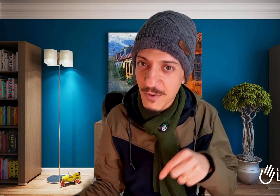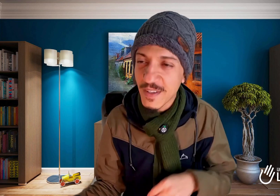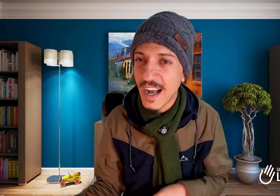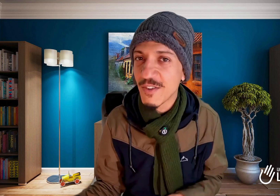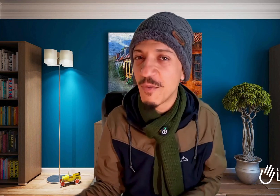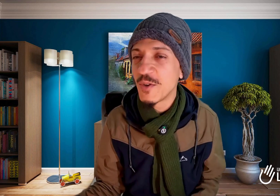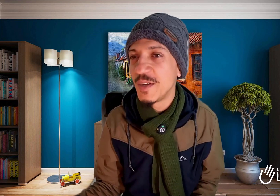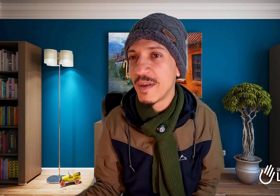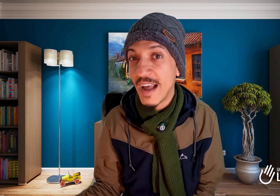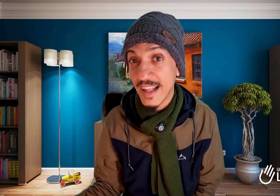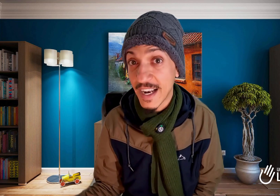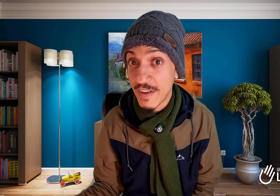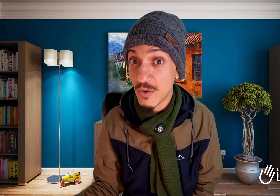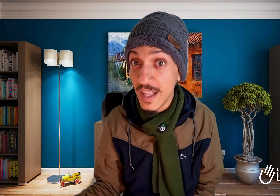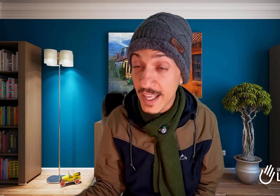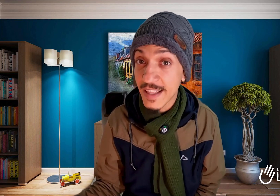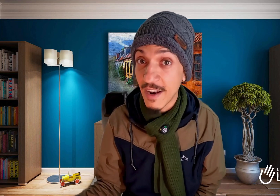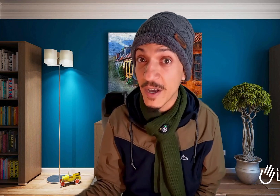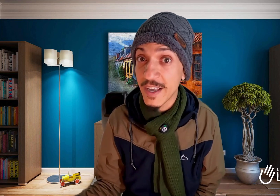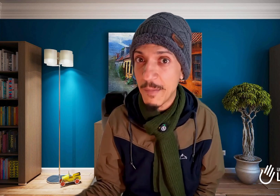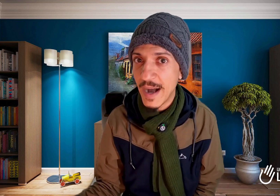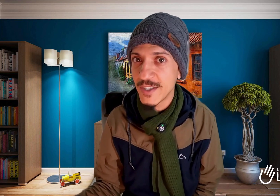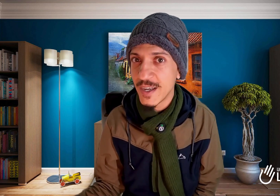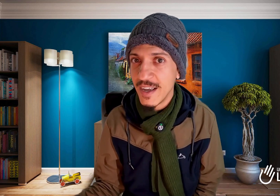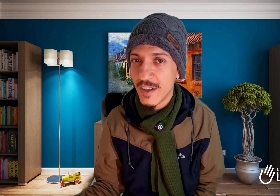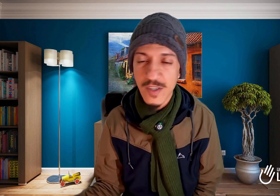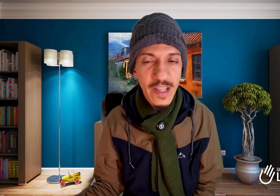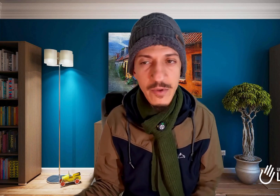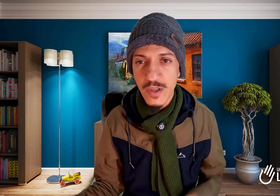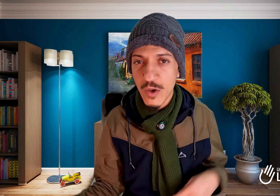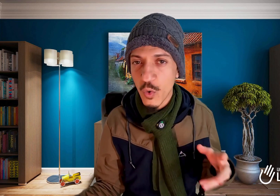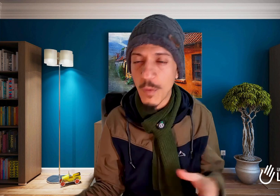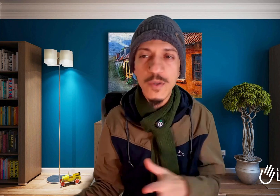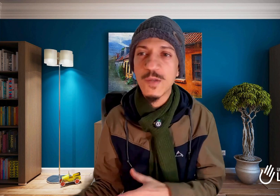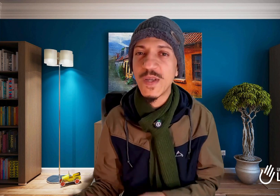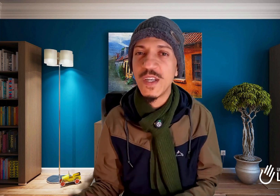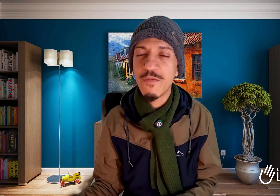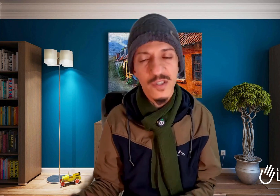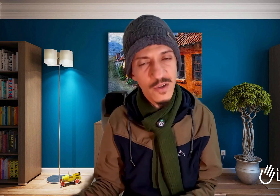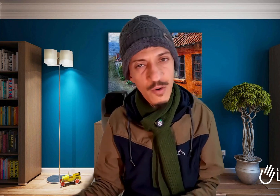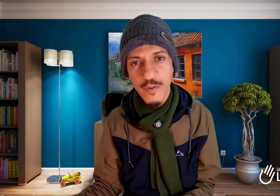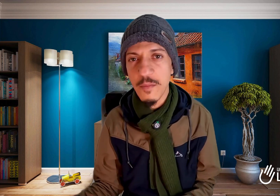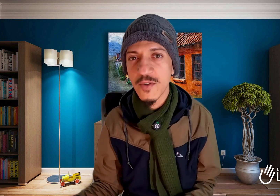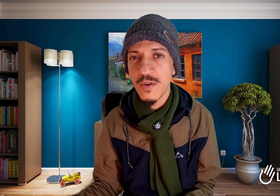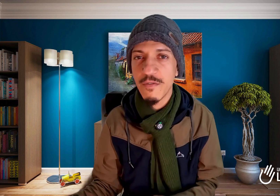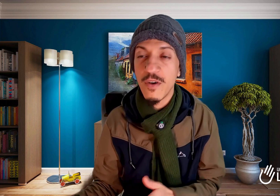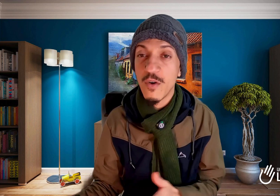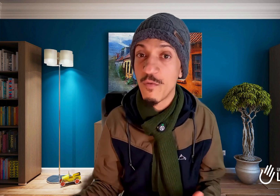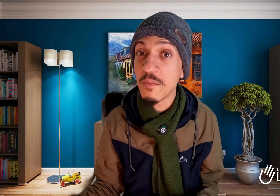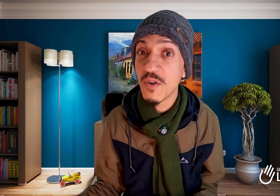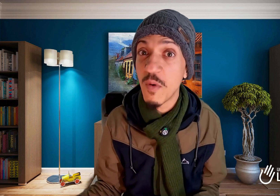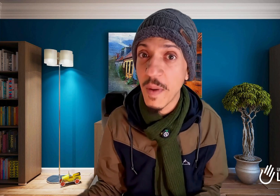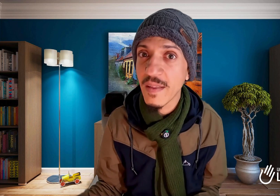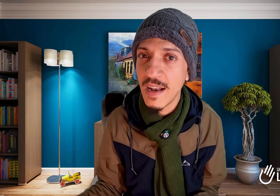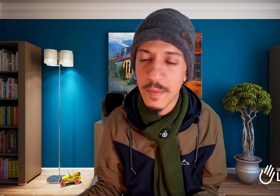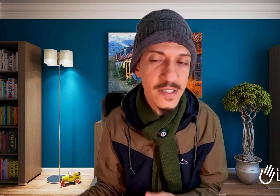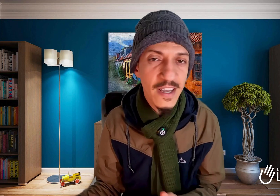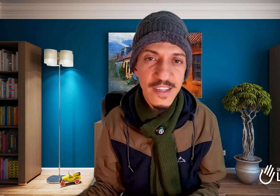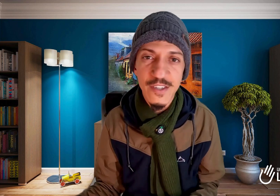contato com o meu time através do link que está logo aqui abaixo, que nós temos grupos específicos, conforme o seu nível, conforme o seu momento na Libras e seus